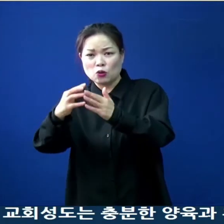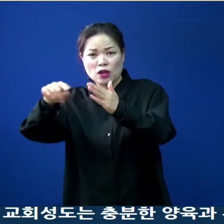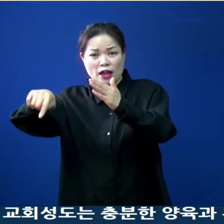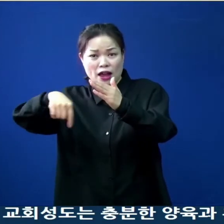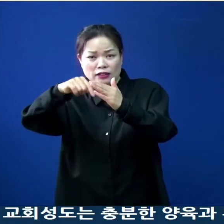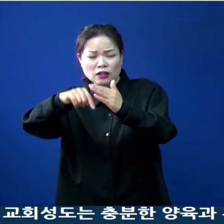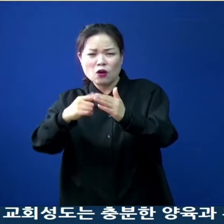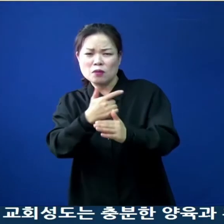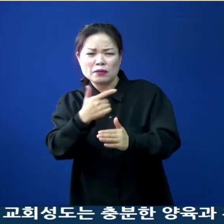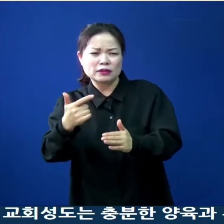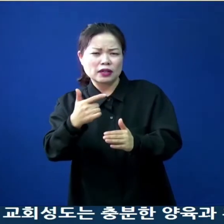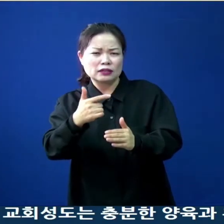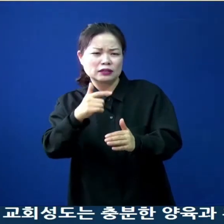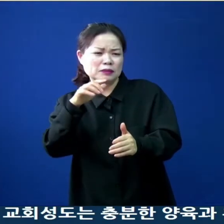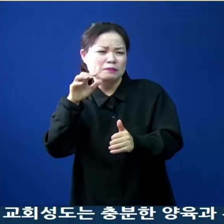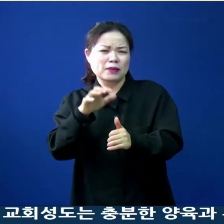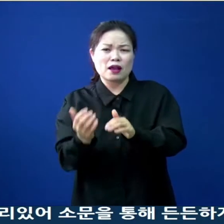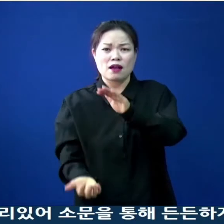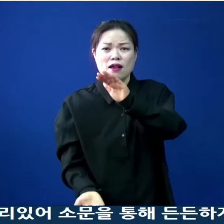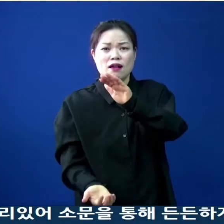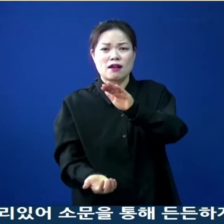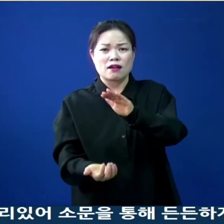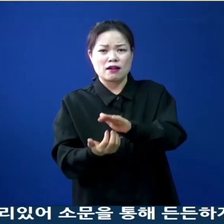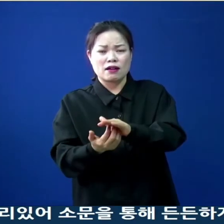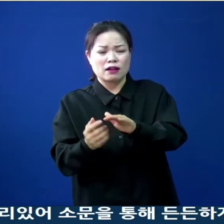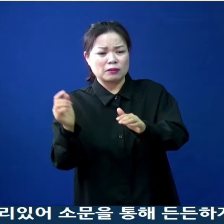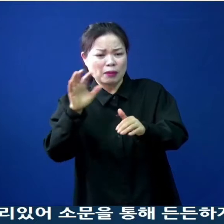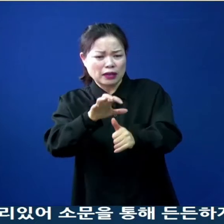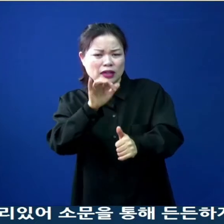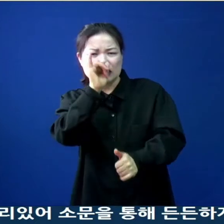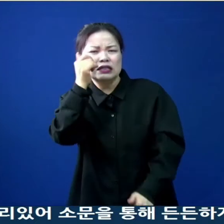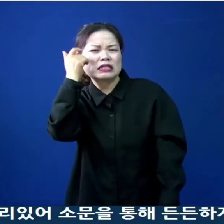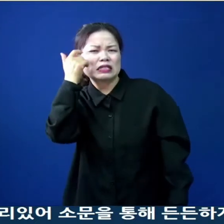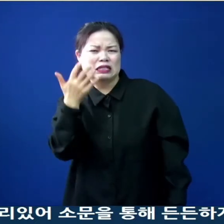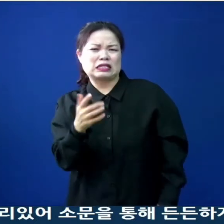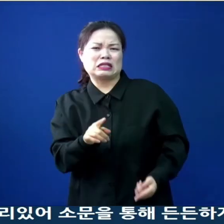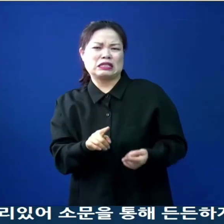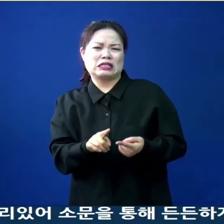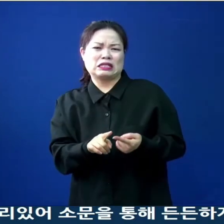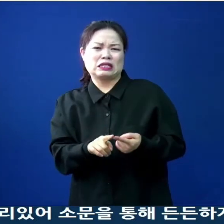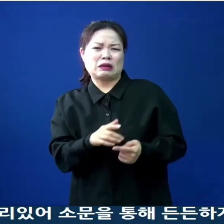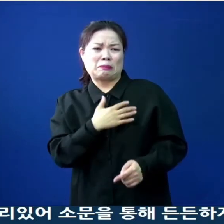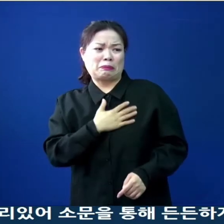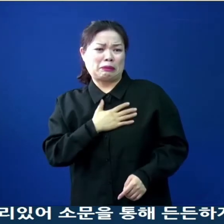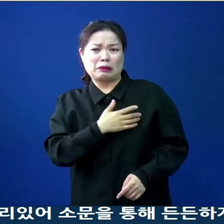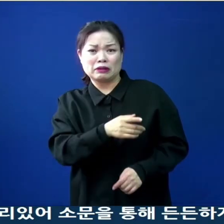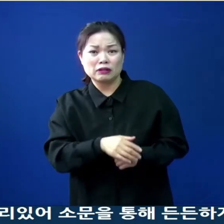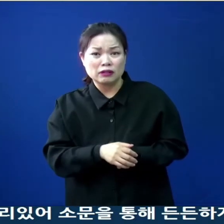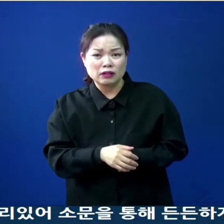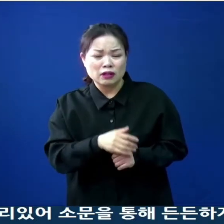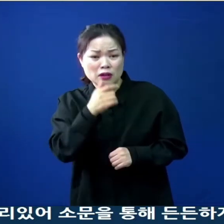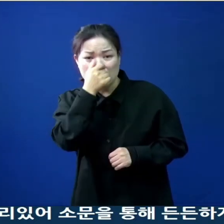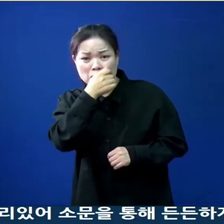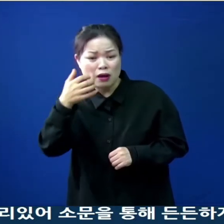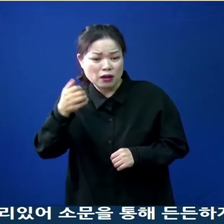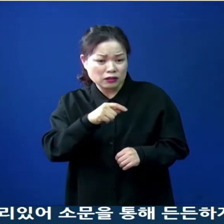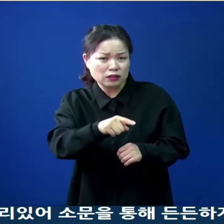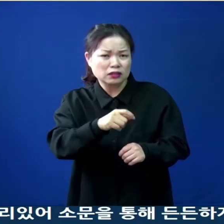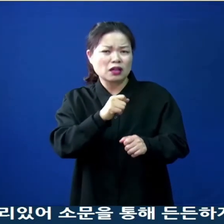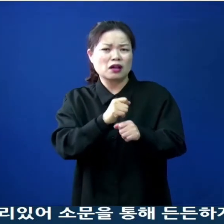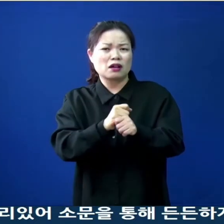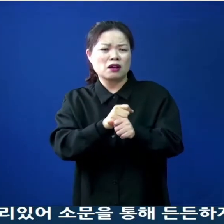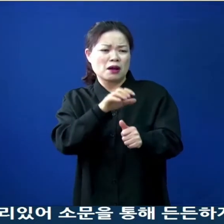안에서 얼마나 큰 박해가 지금 이루어지고 있는가를 너무너무 잘 알고 있었습니다. 그 자신도